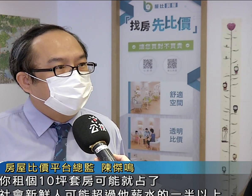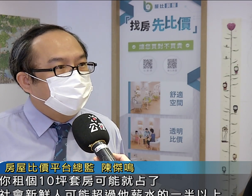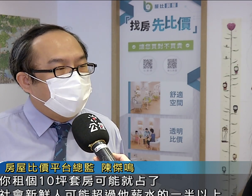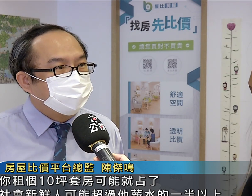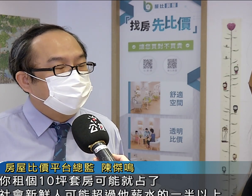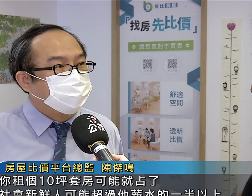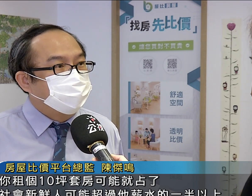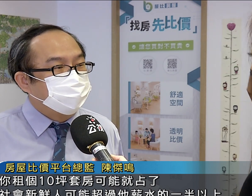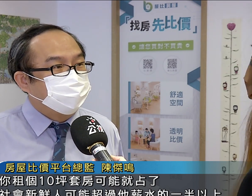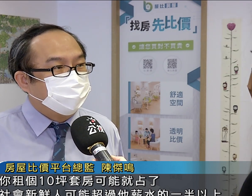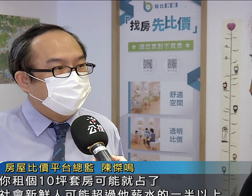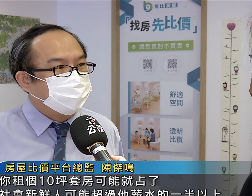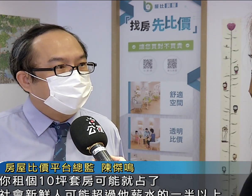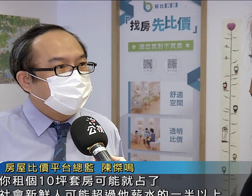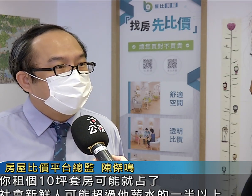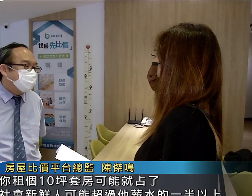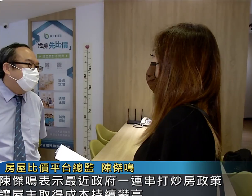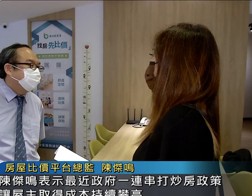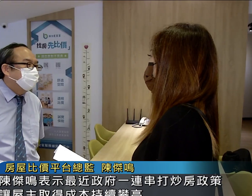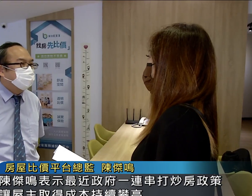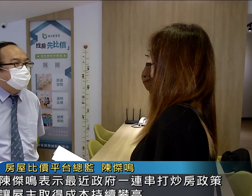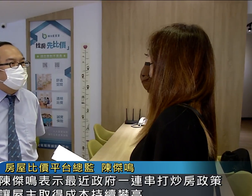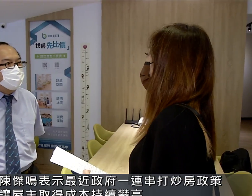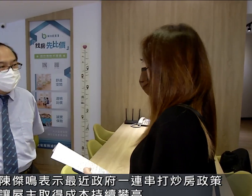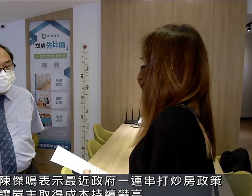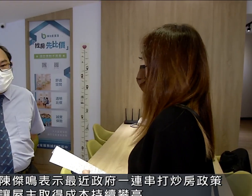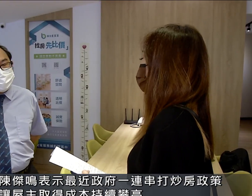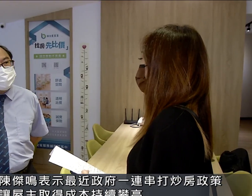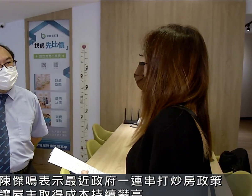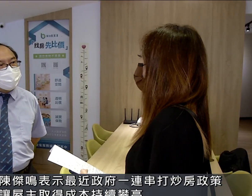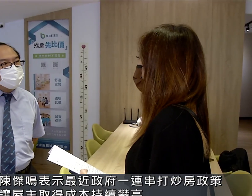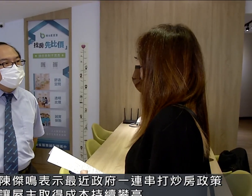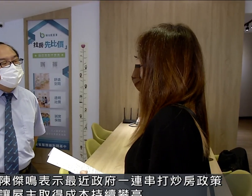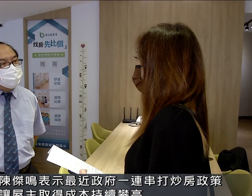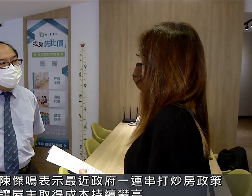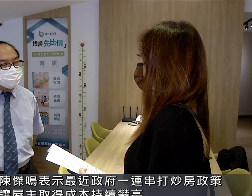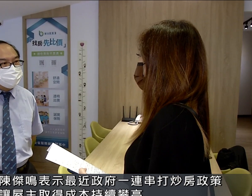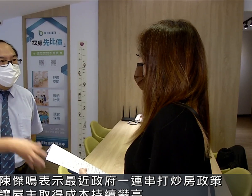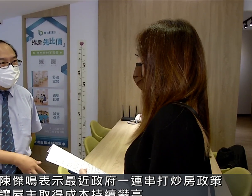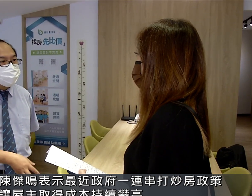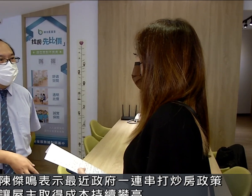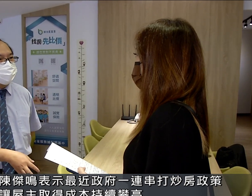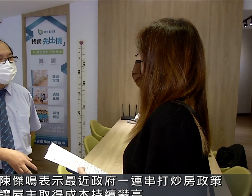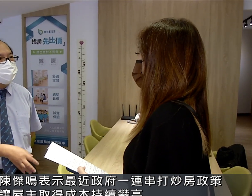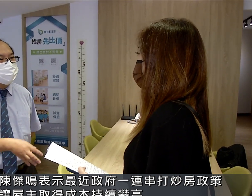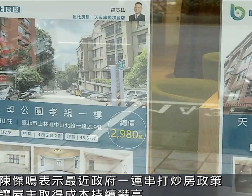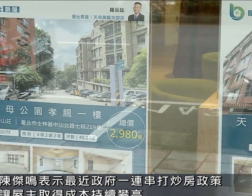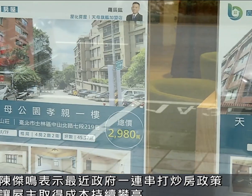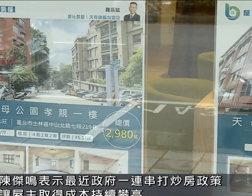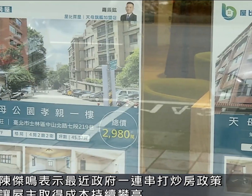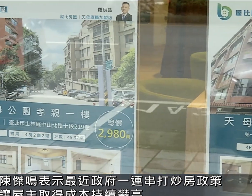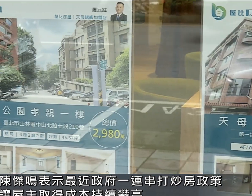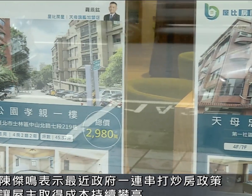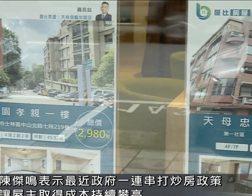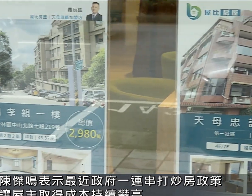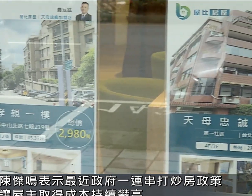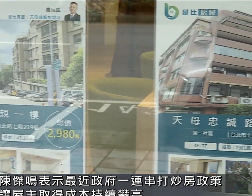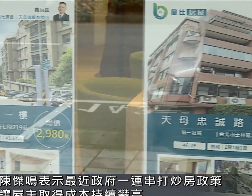可能超过他薪水的一半以上。 陈杰明表示，最近政府一连串的打炒房政策，让屋主取得成本持续攀